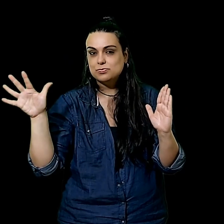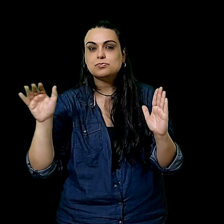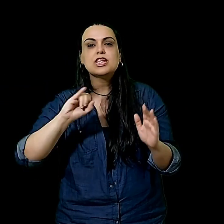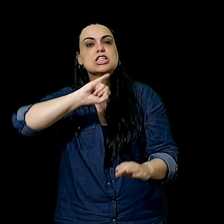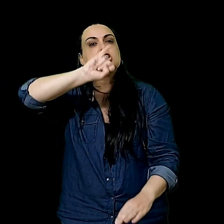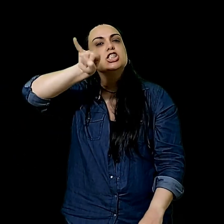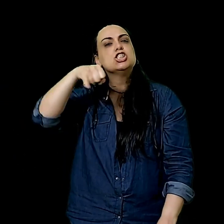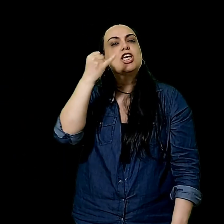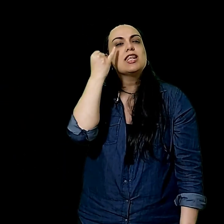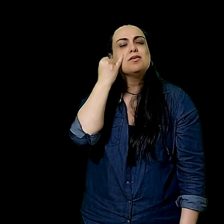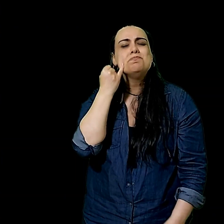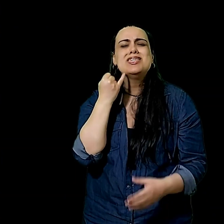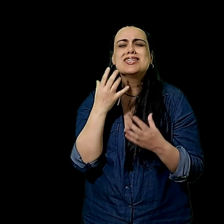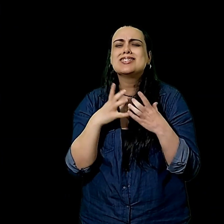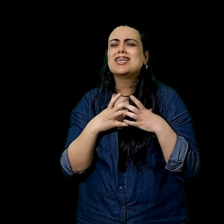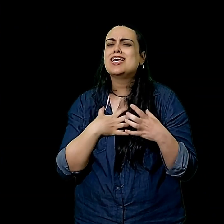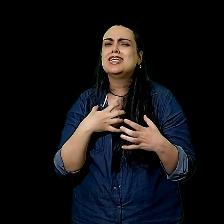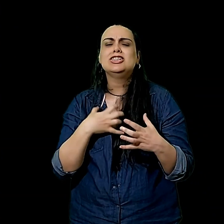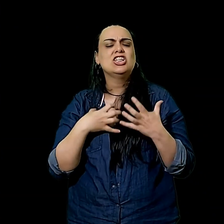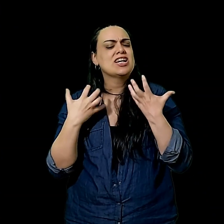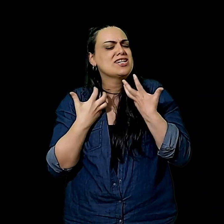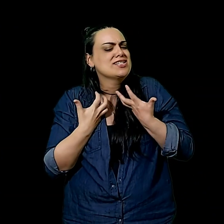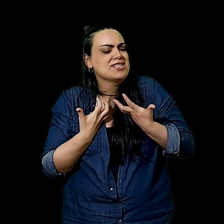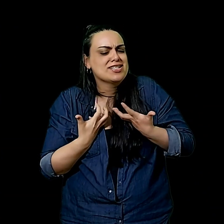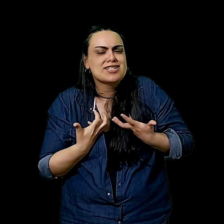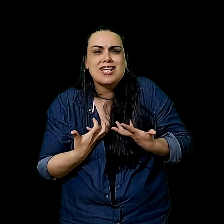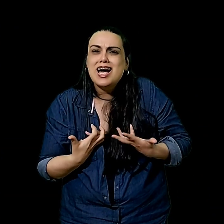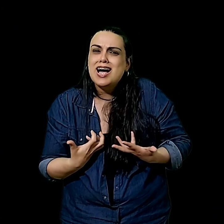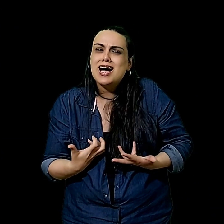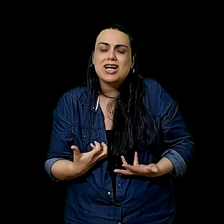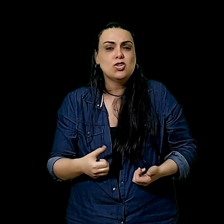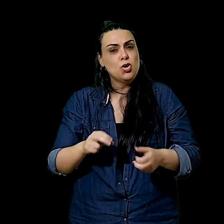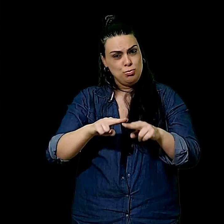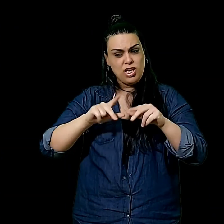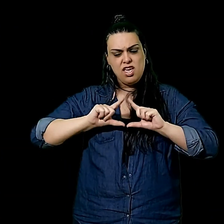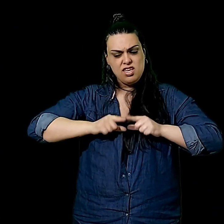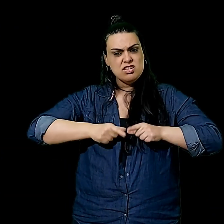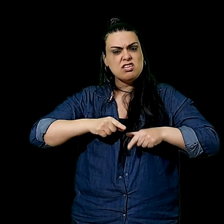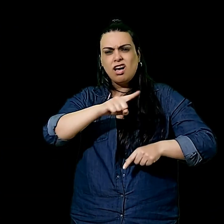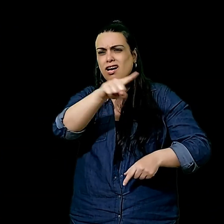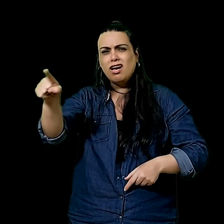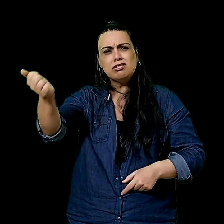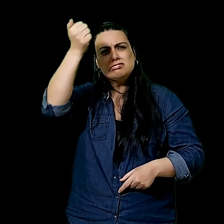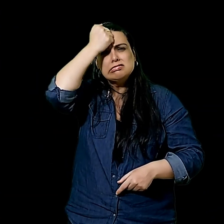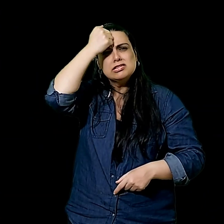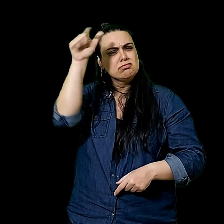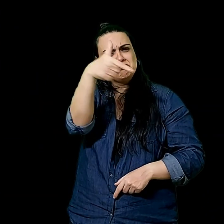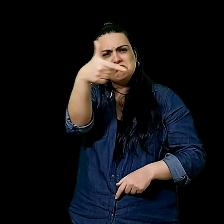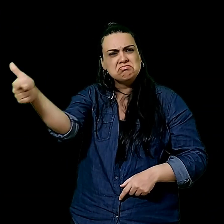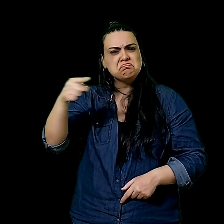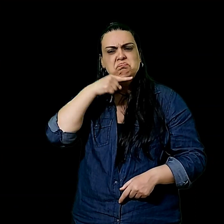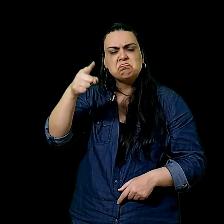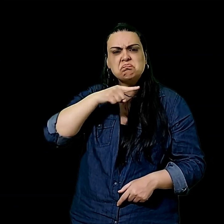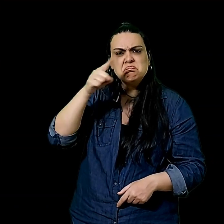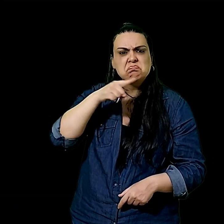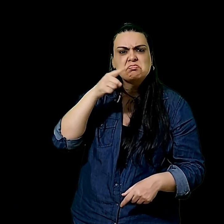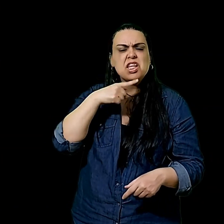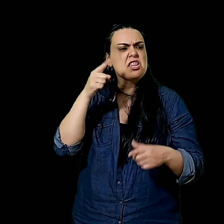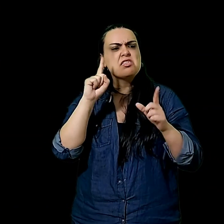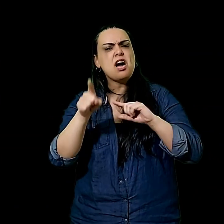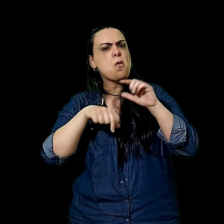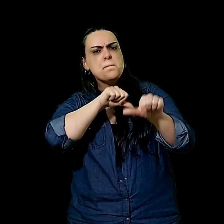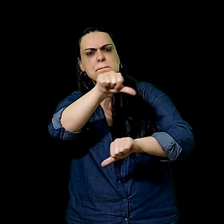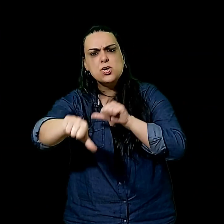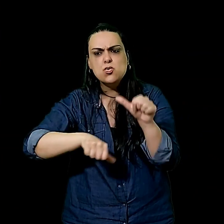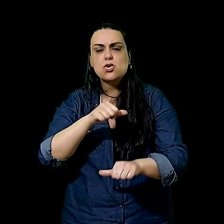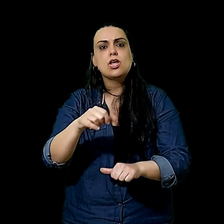Aonde Jeremias fica muito cansado ao longo da jornada. Porque Israel não se convertia, não se arrependia. E isso vai gerando